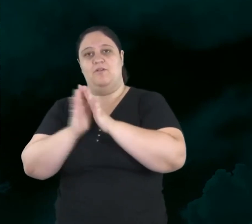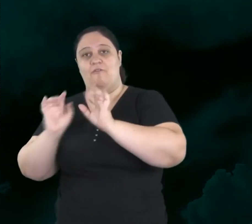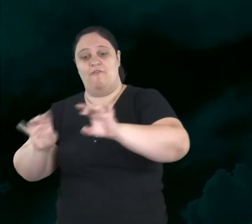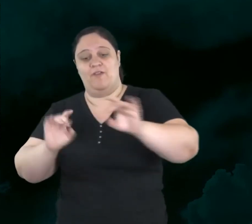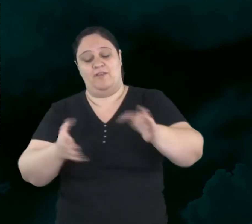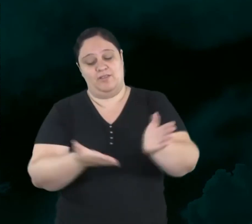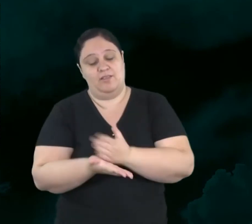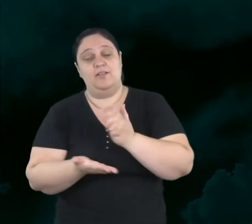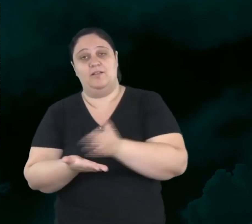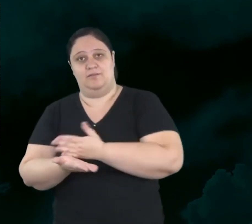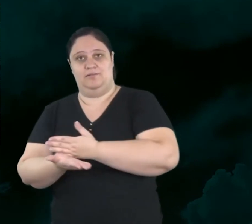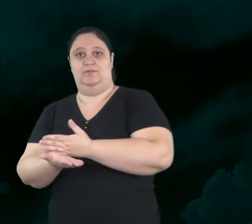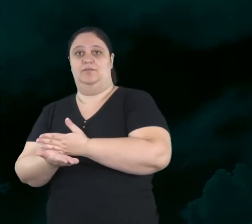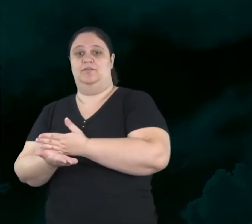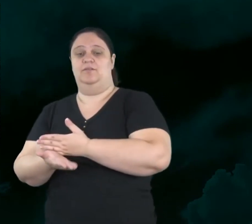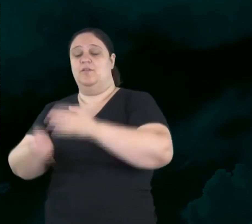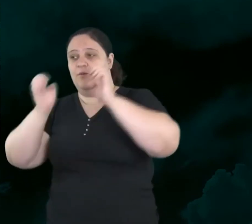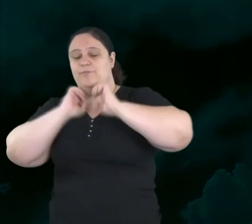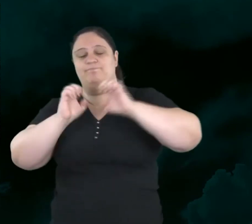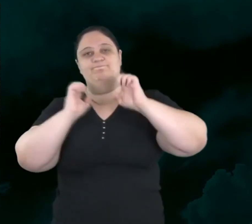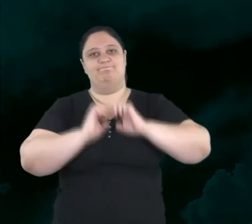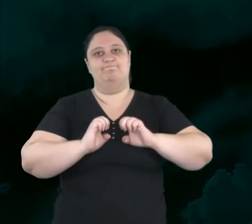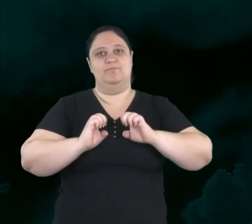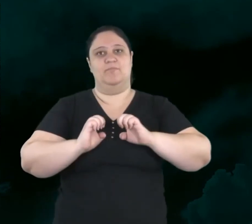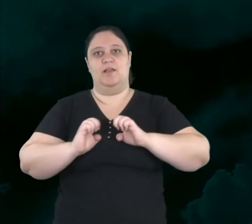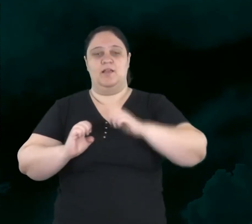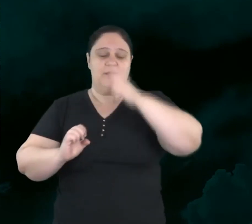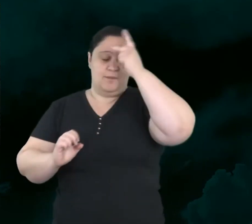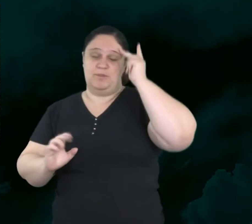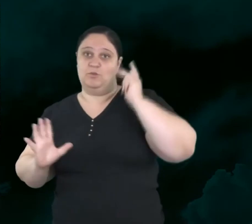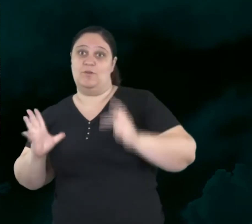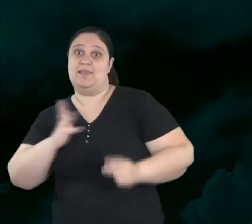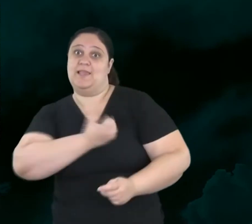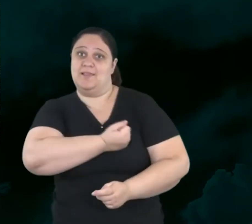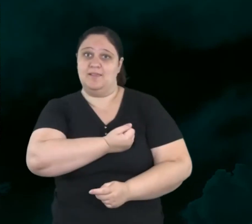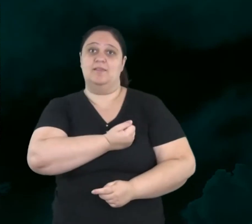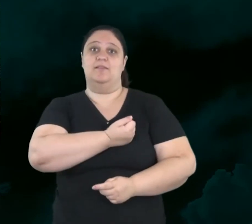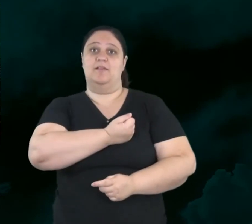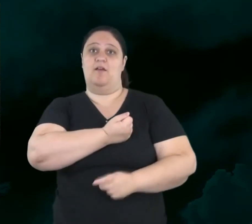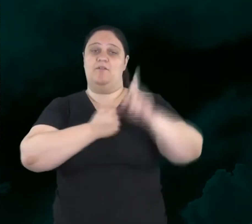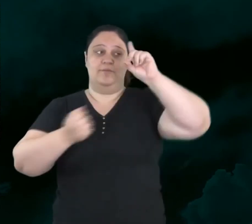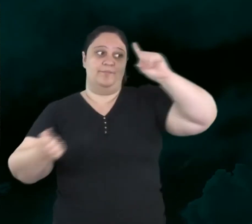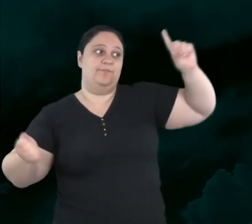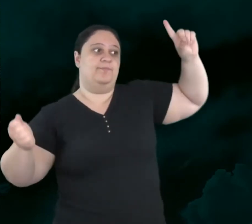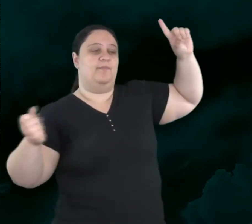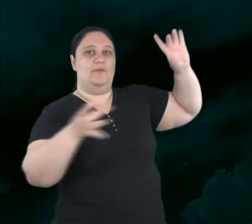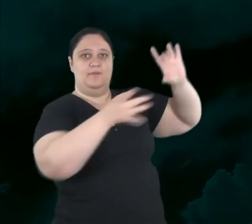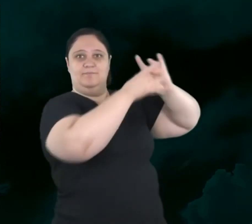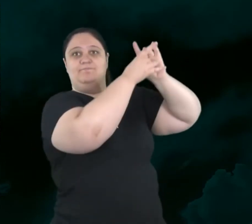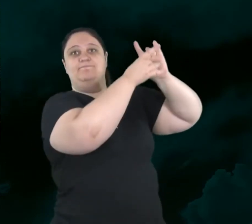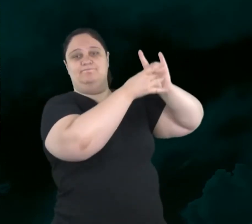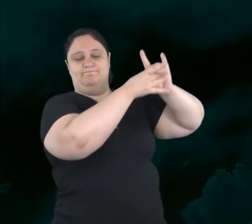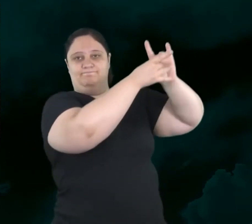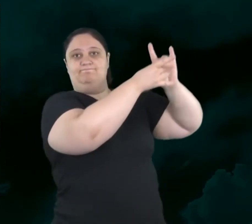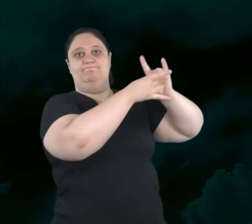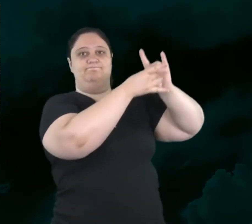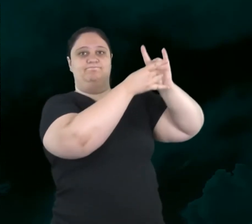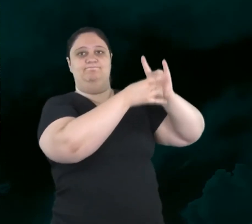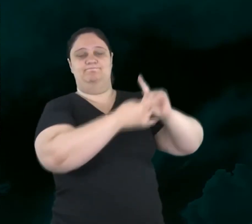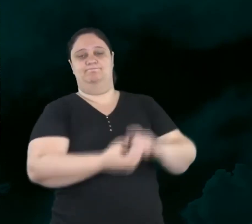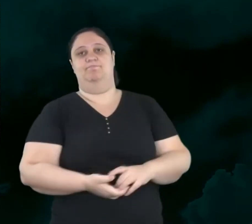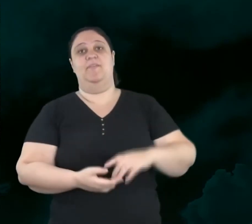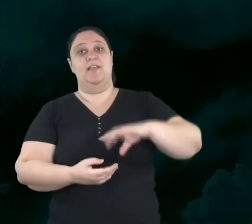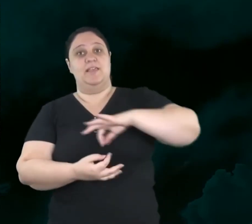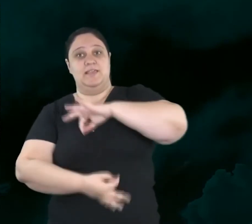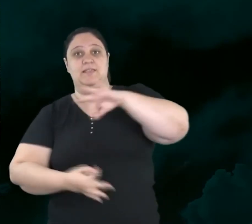e estamos levando o evangelho do reino, e estamos reconectando as pessoas com Deus, não só no seu espírito, mas a sua